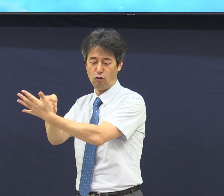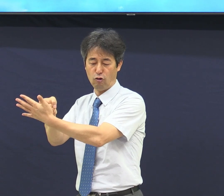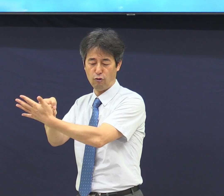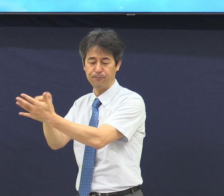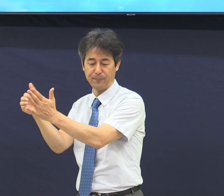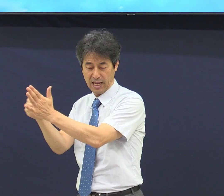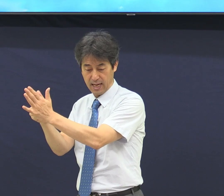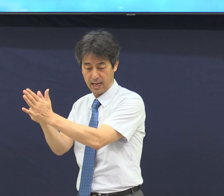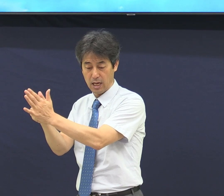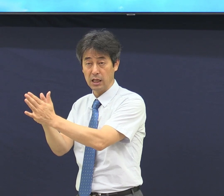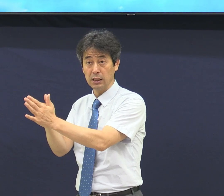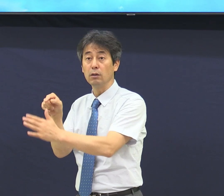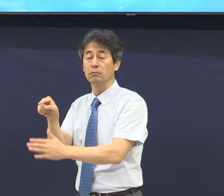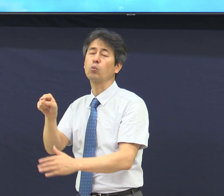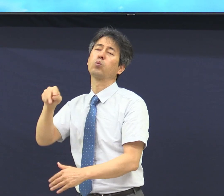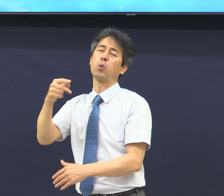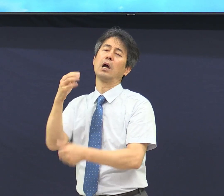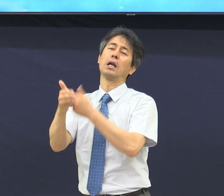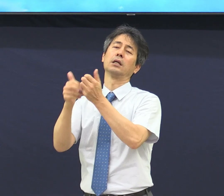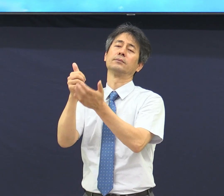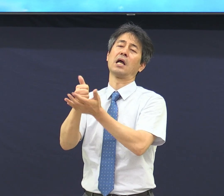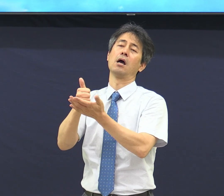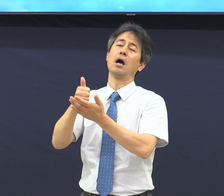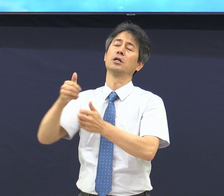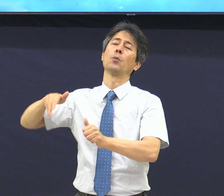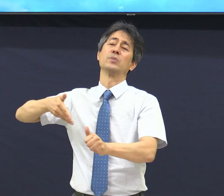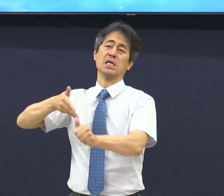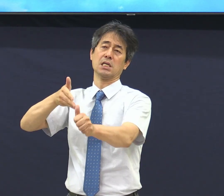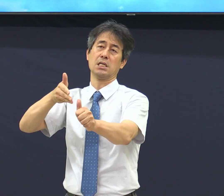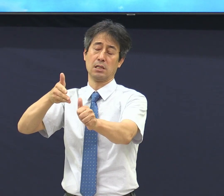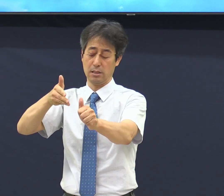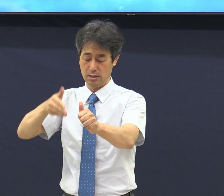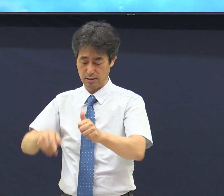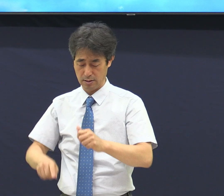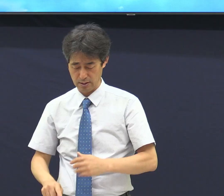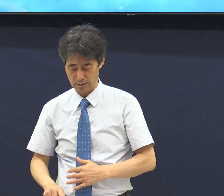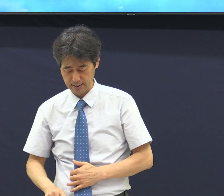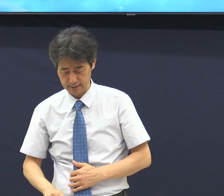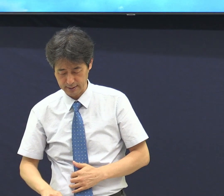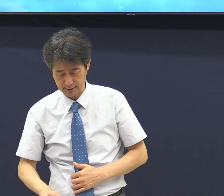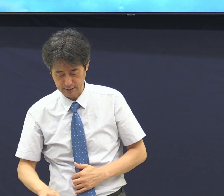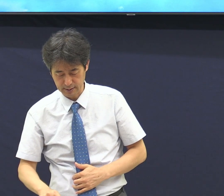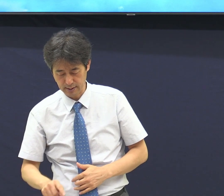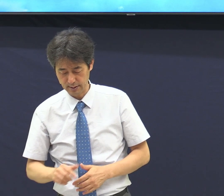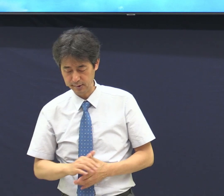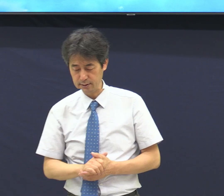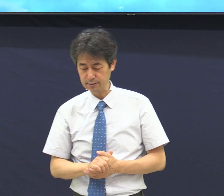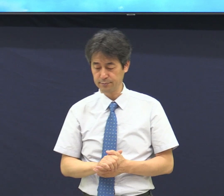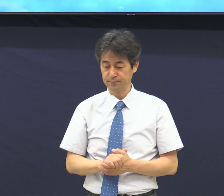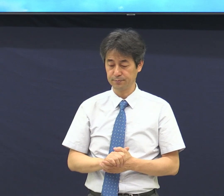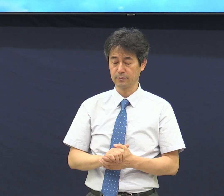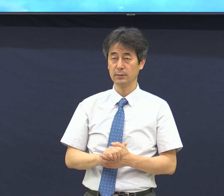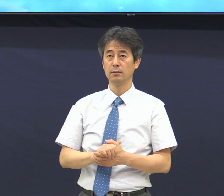다스리는 법들을, 규정들을 정해 놓으셨습니다. 그것이 바로 하나님의 섭리입니다.